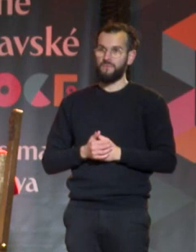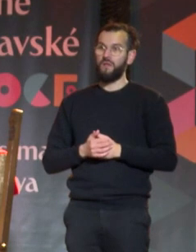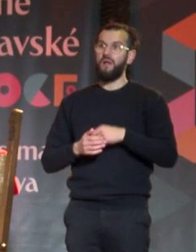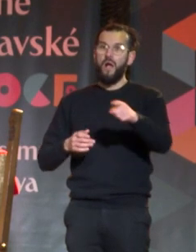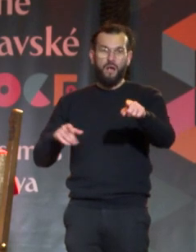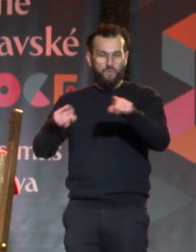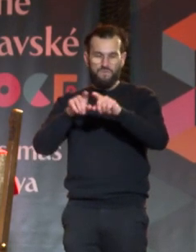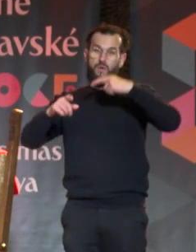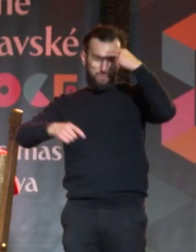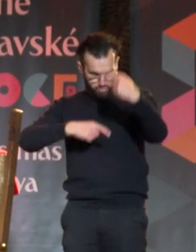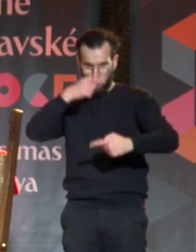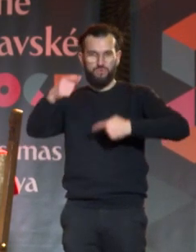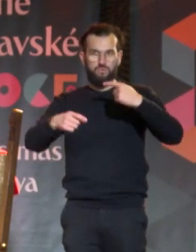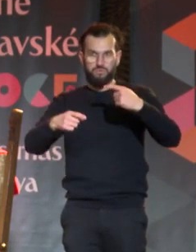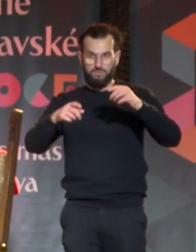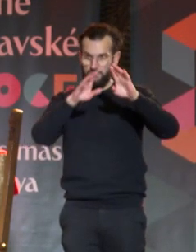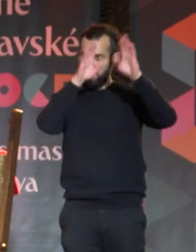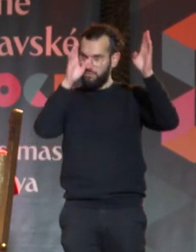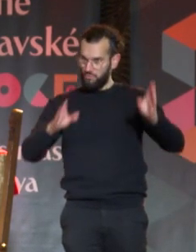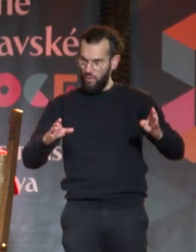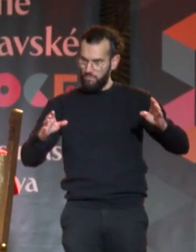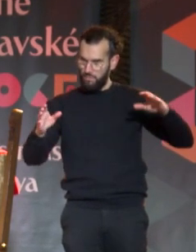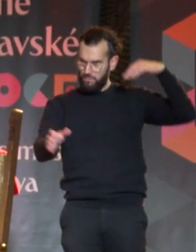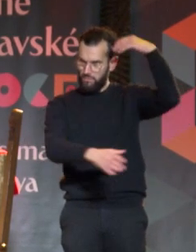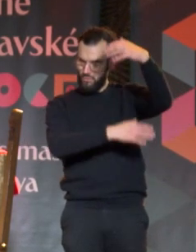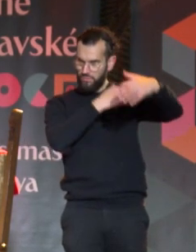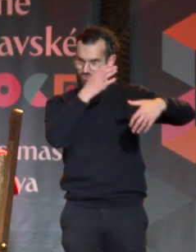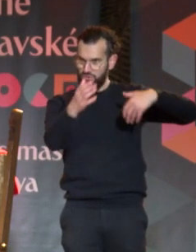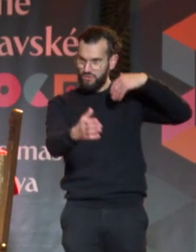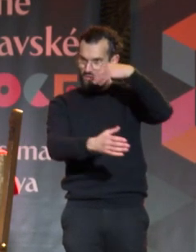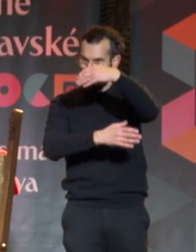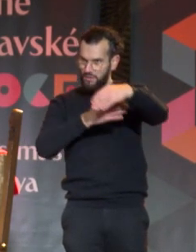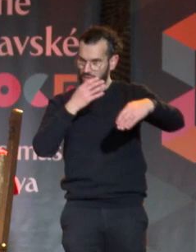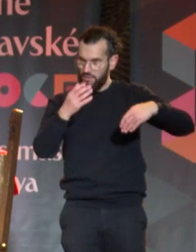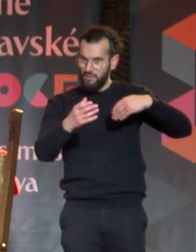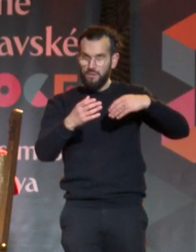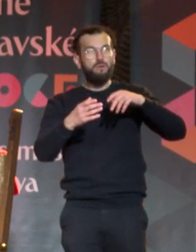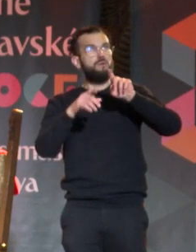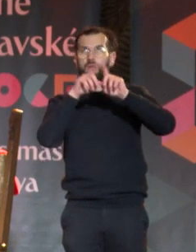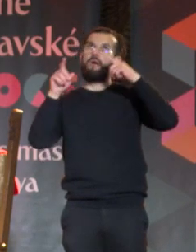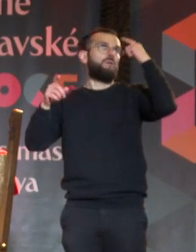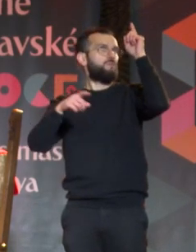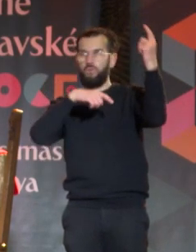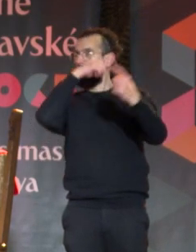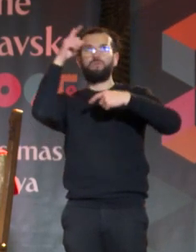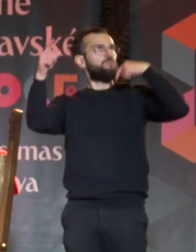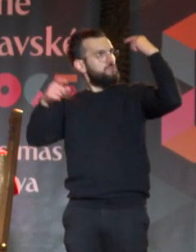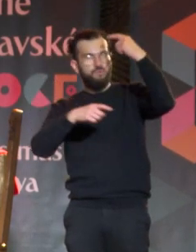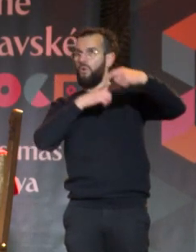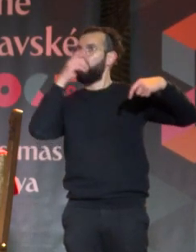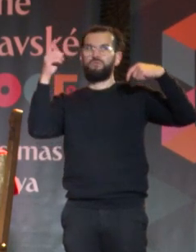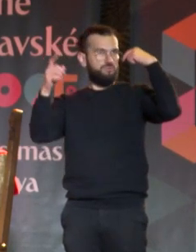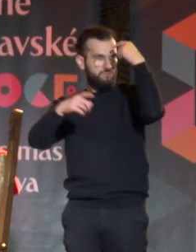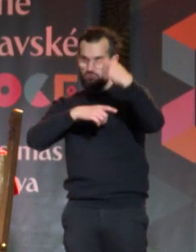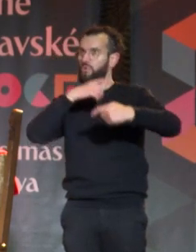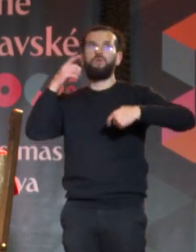sa točí okolo ako ten najfantastickejší kolotoč. Strop mizne dolu a studené kamenné